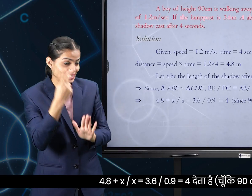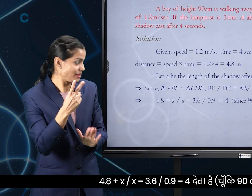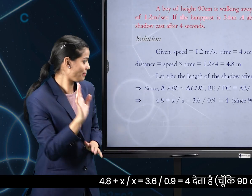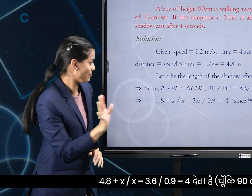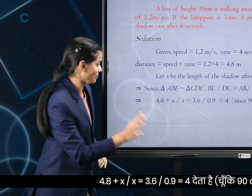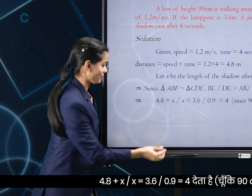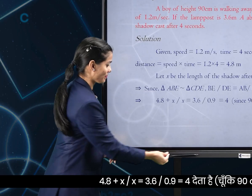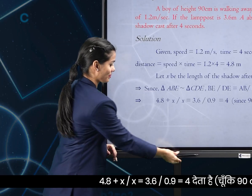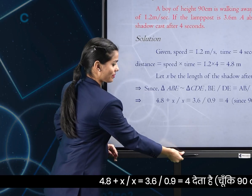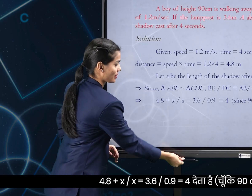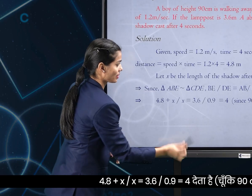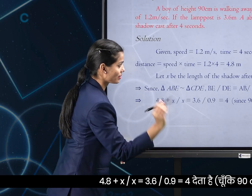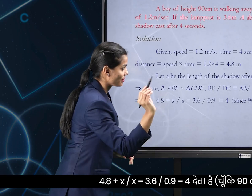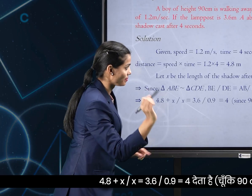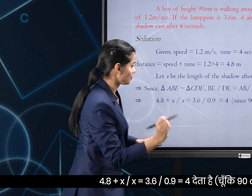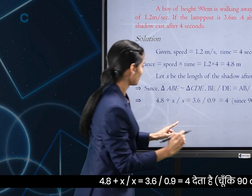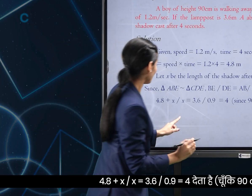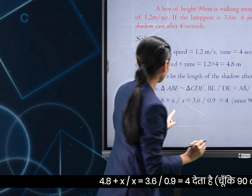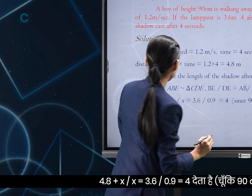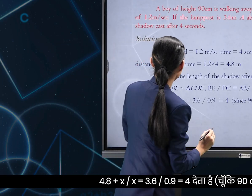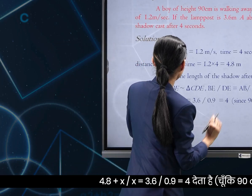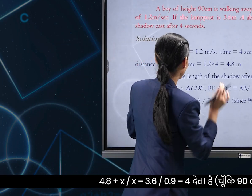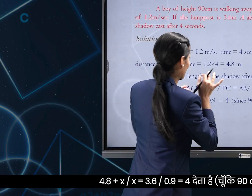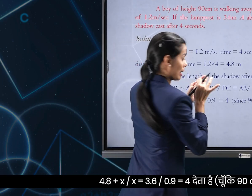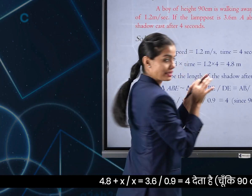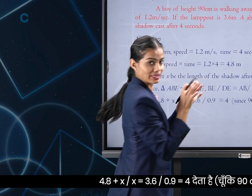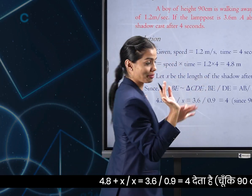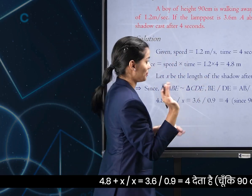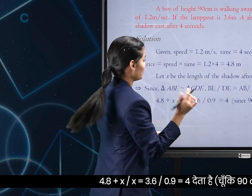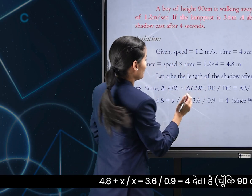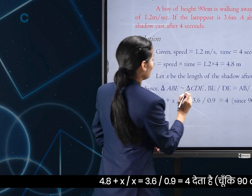चूंकि 90 सेंटीमीटर इज इक्वल 0.9 मीटर है।